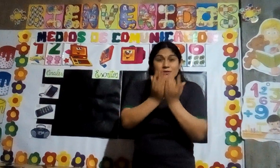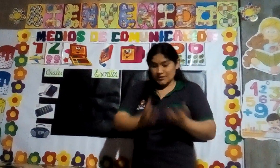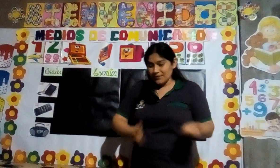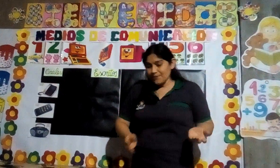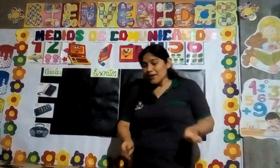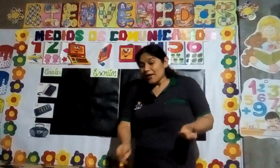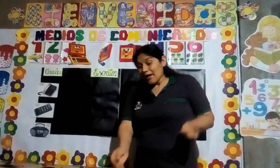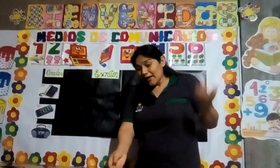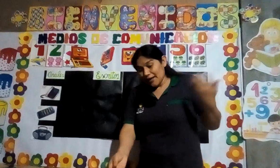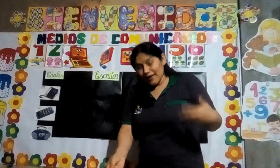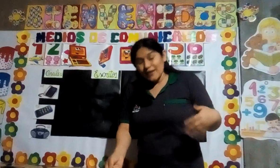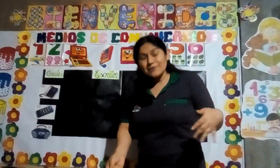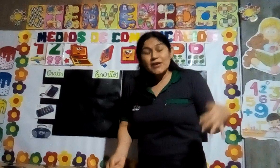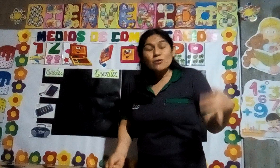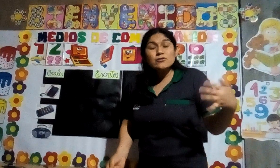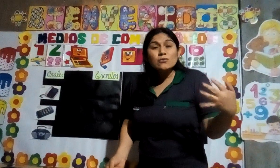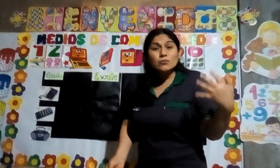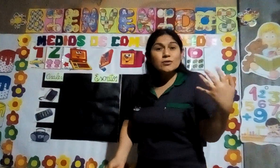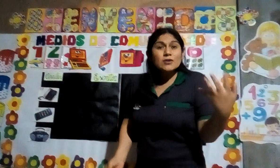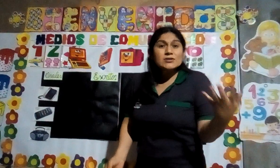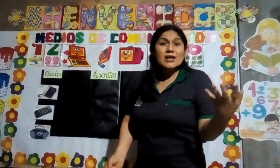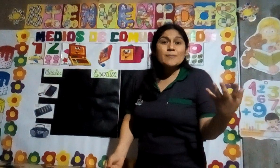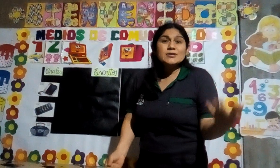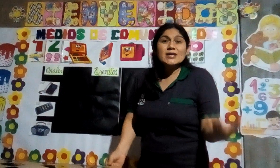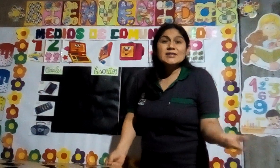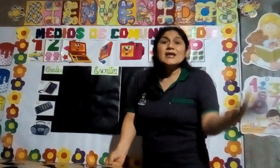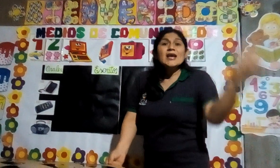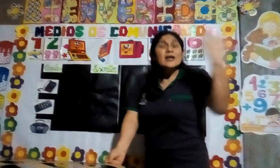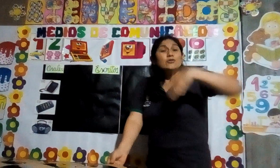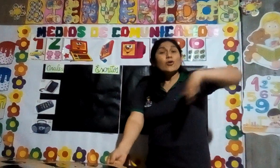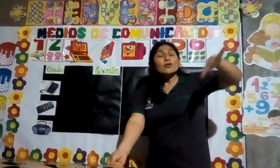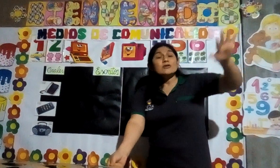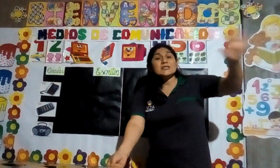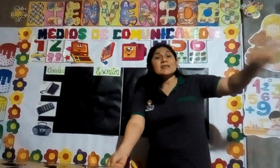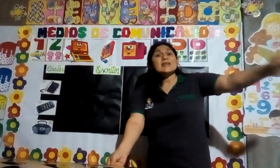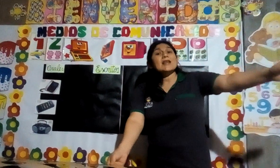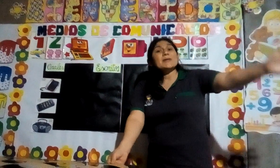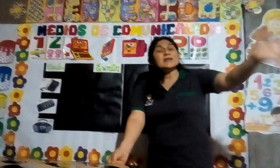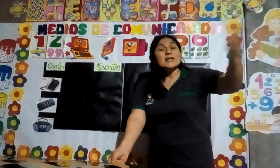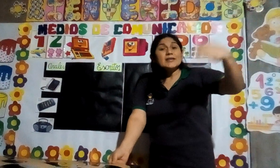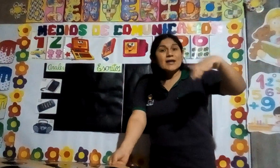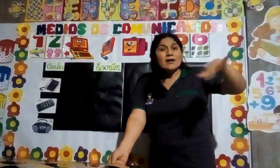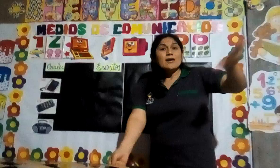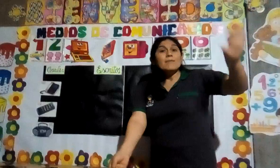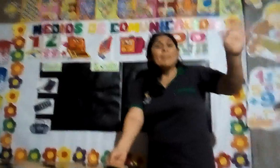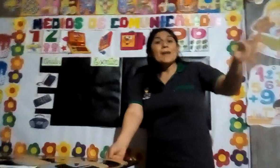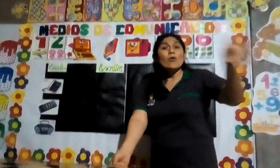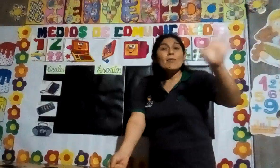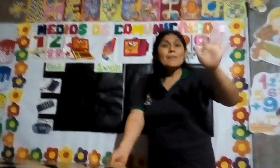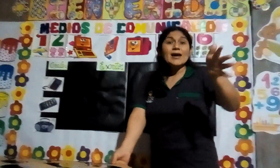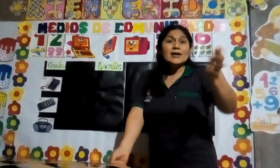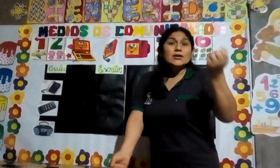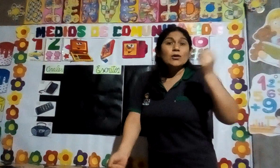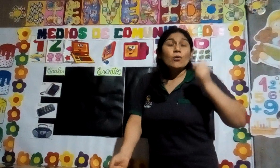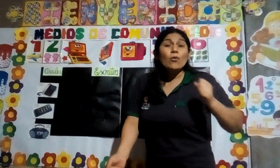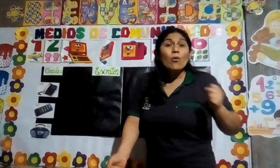¿sí? Entre ellos, uno de los ejemplos es, todos los días en la mañanita, papá o mamá lo